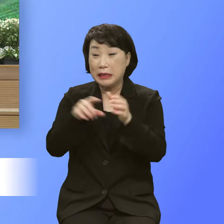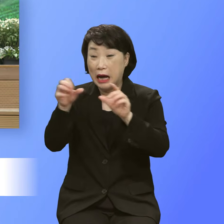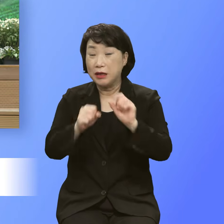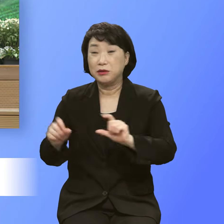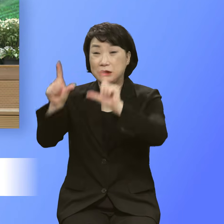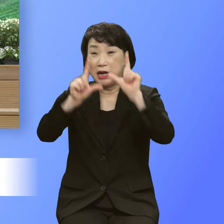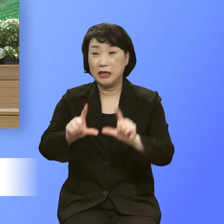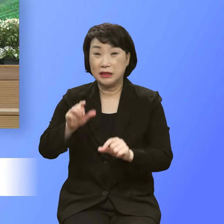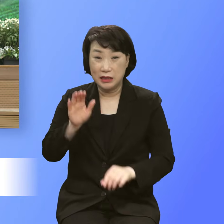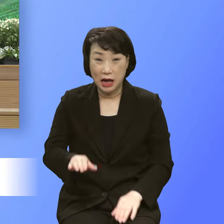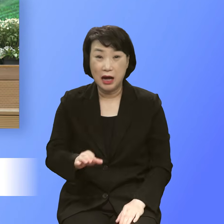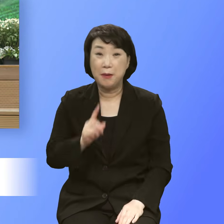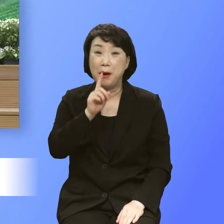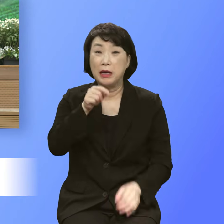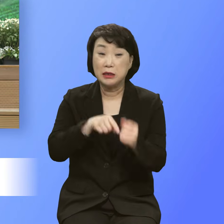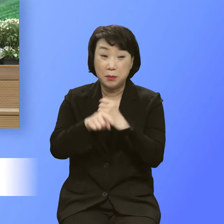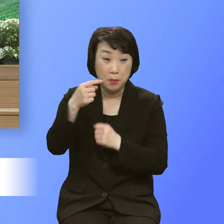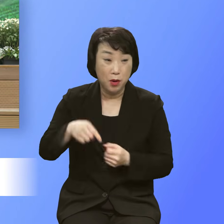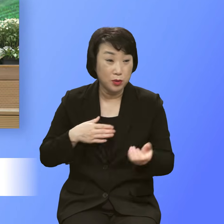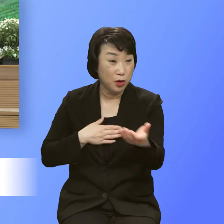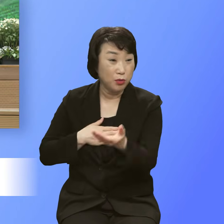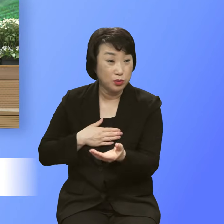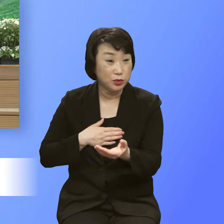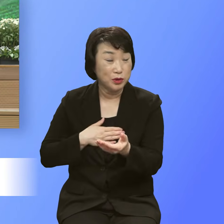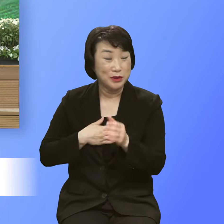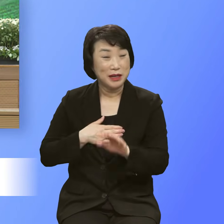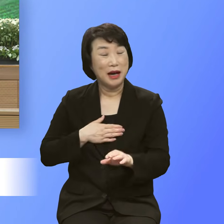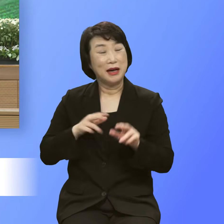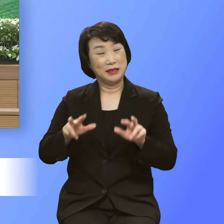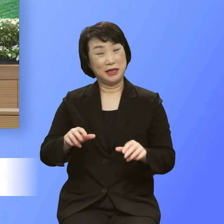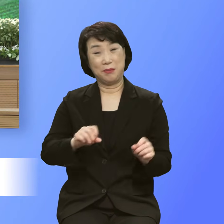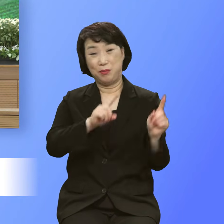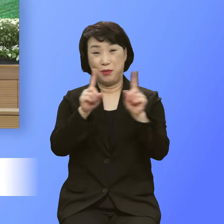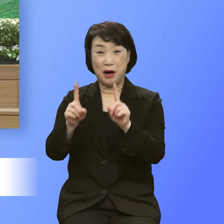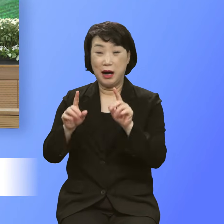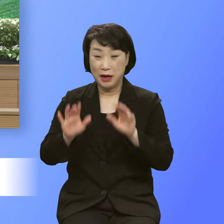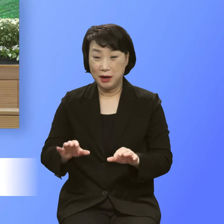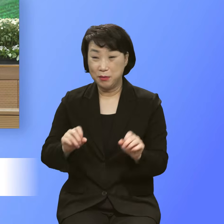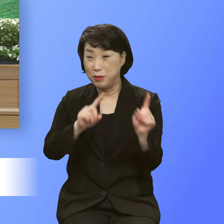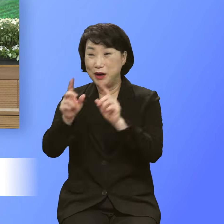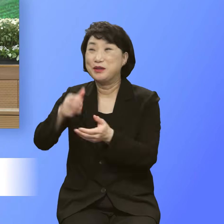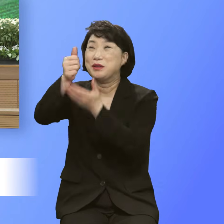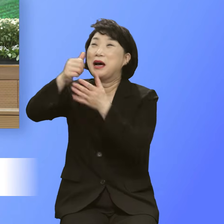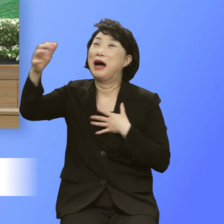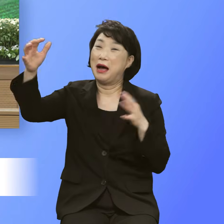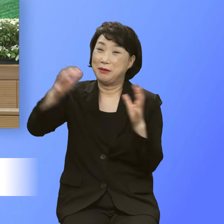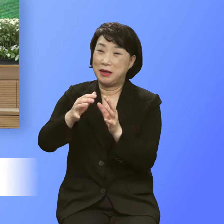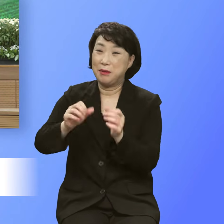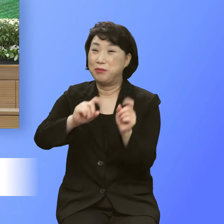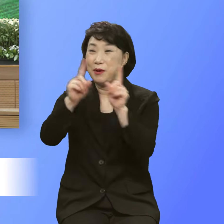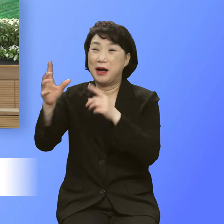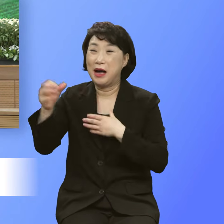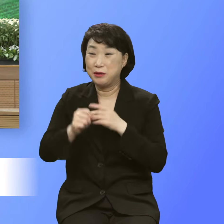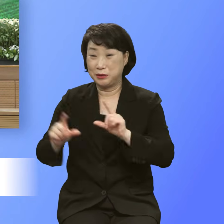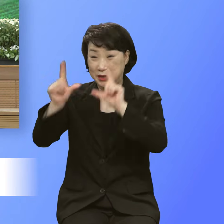하는 그 말이 무슨 말이냐 이 말이야. 이제 부활했으면 부활하신 주와 함께 부활로 살아야